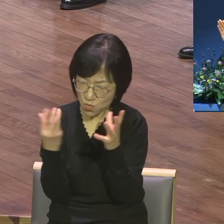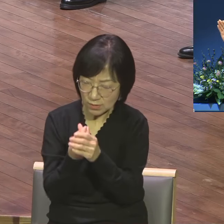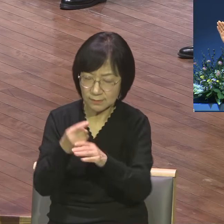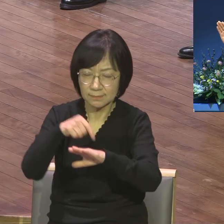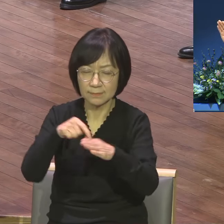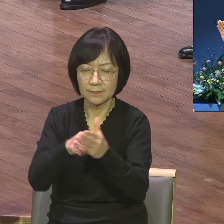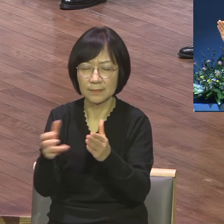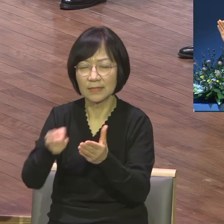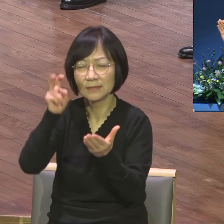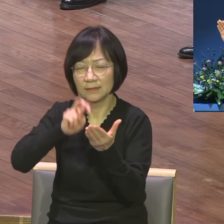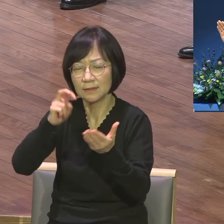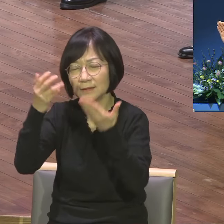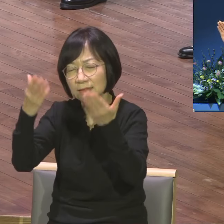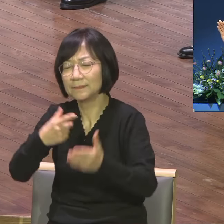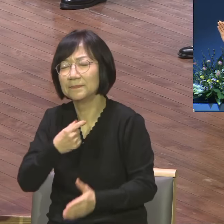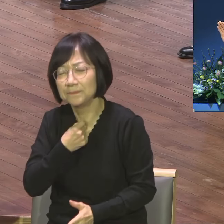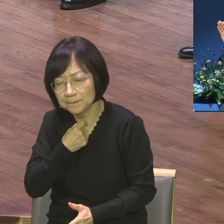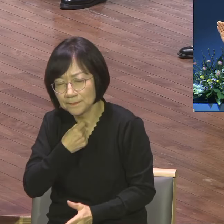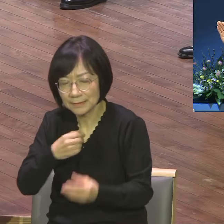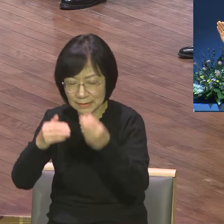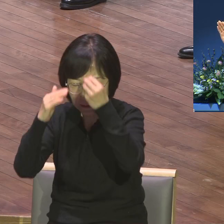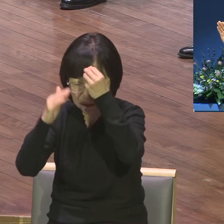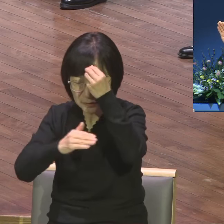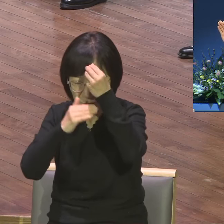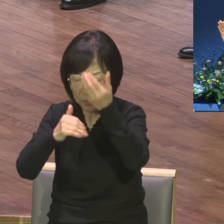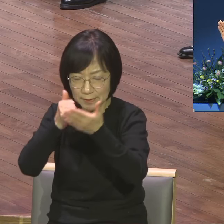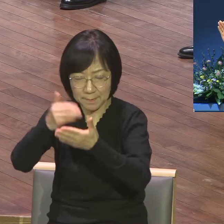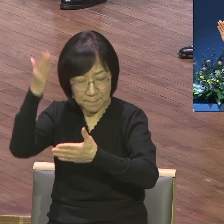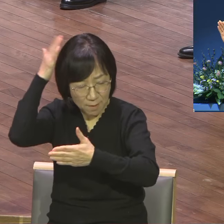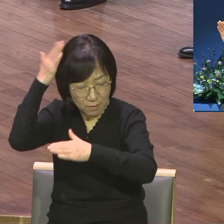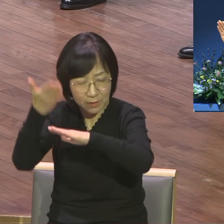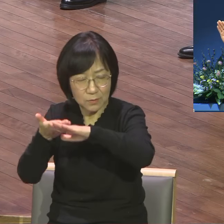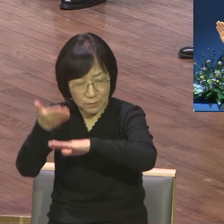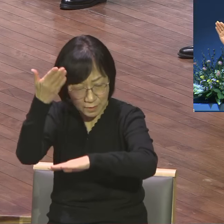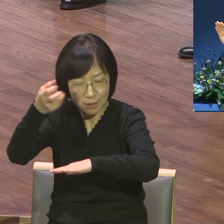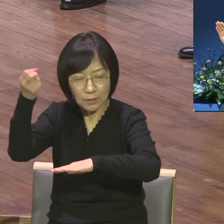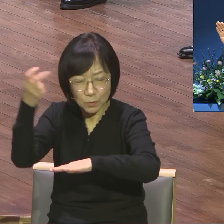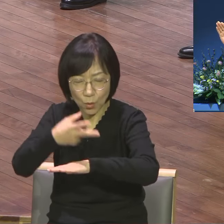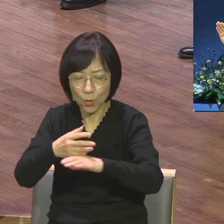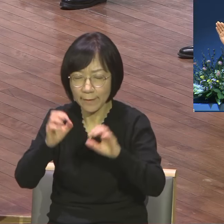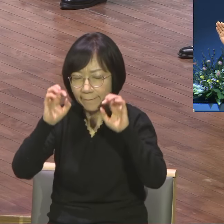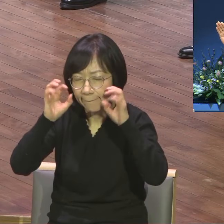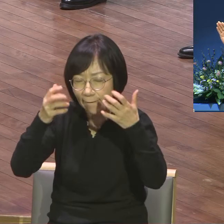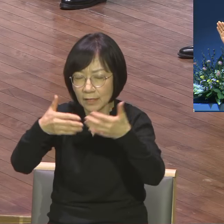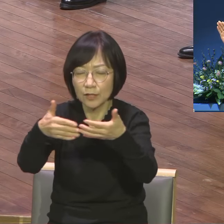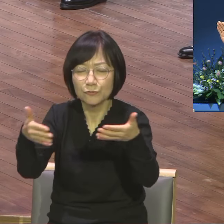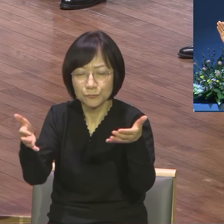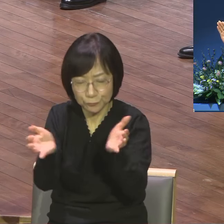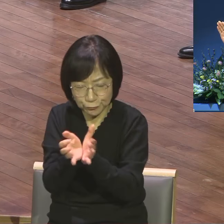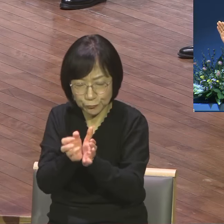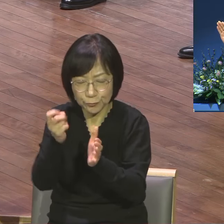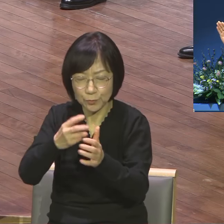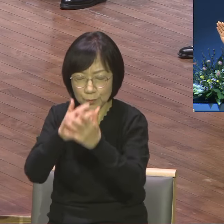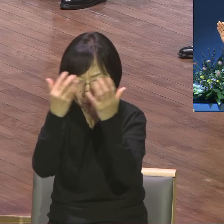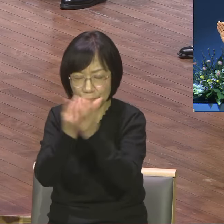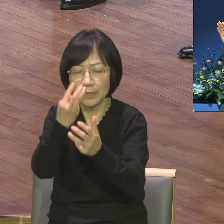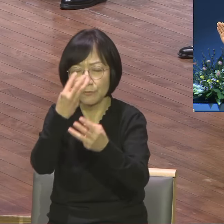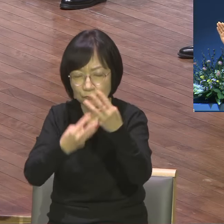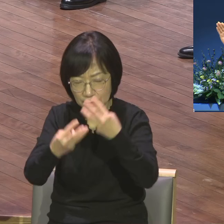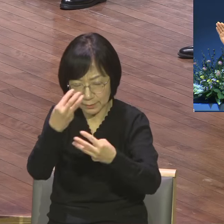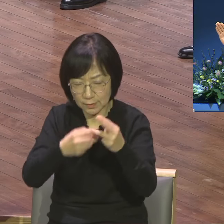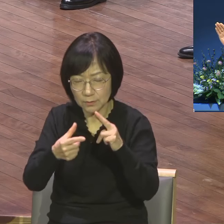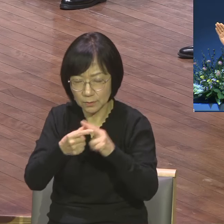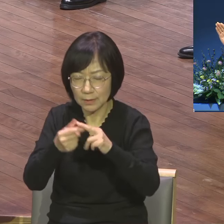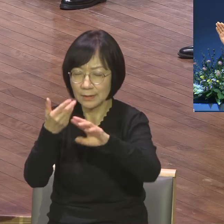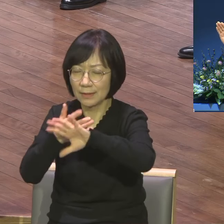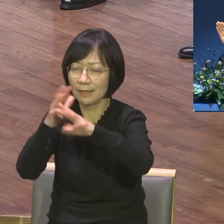원하는 모든 성도의 머리머리 위에 기관복을 한 유아국 위에 모든 렘넌트와 선교지